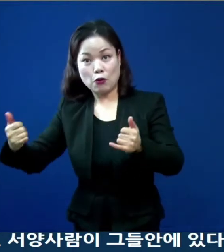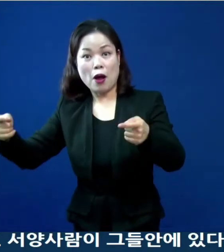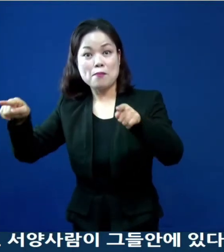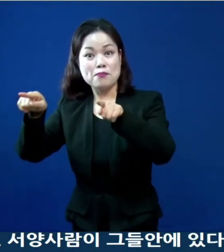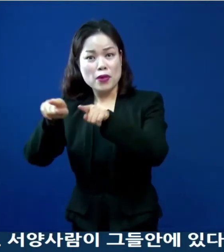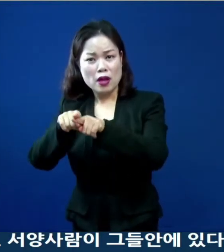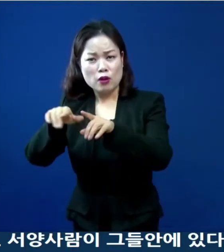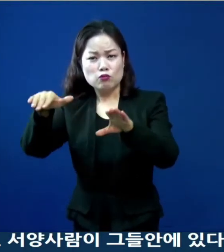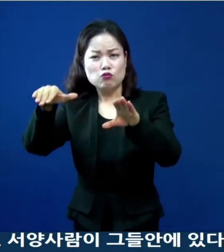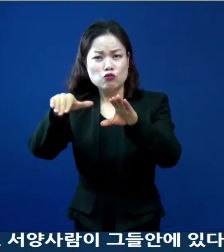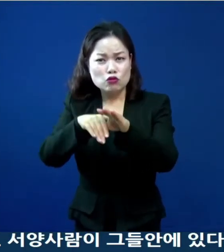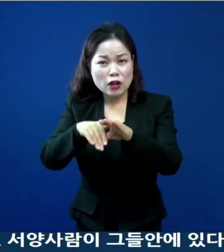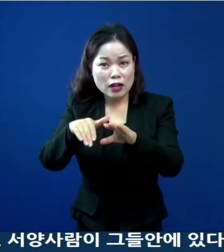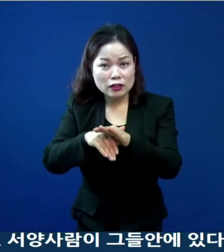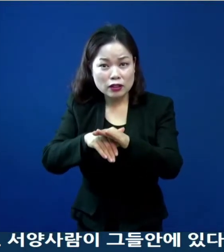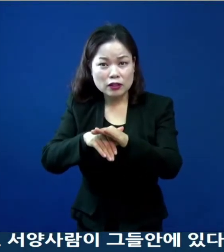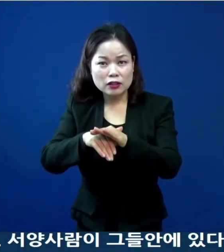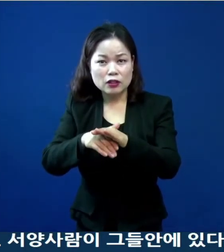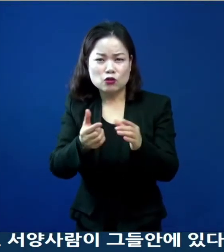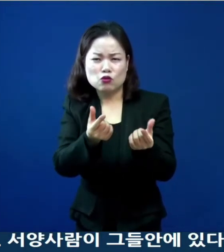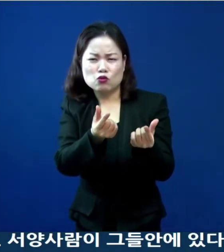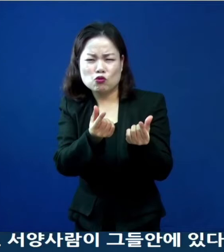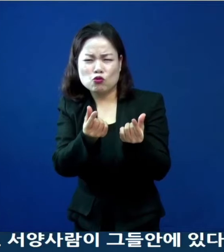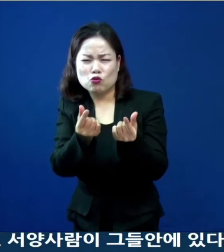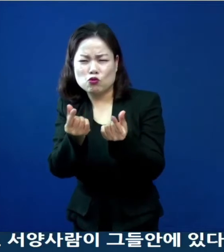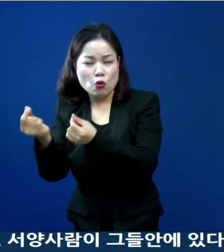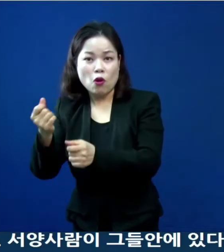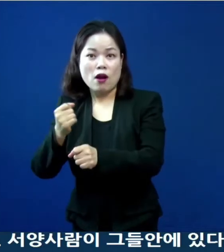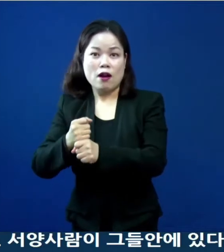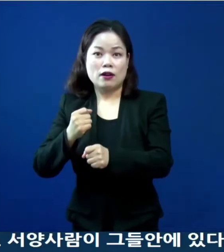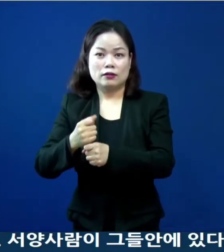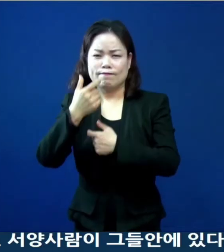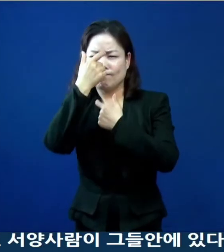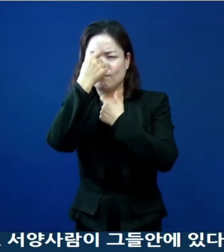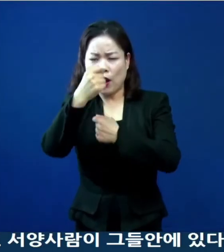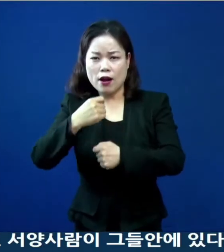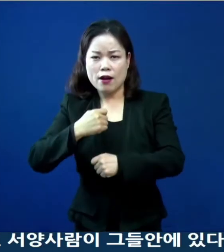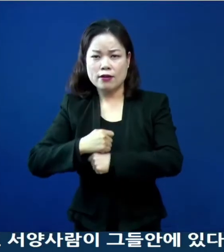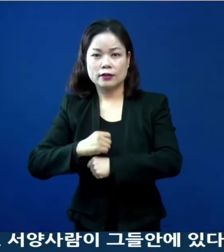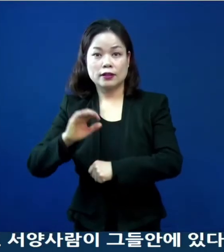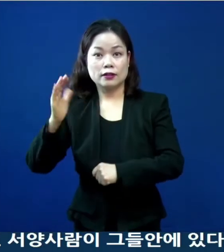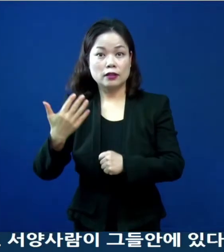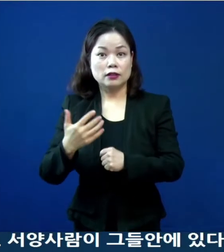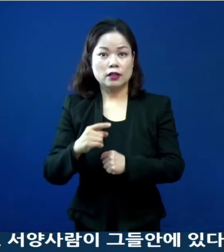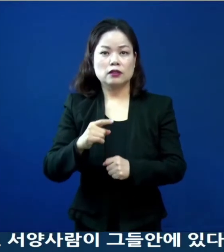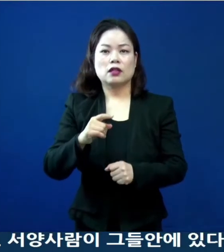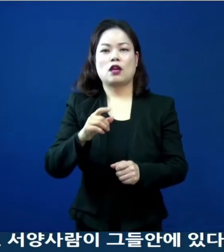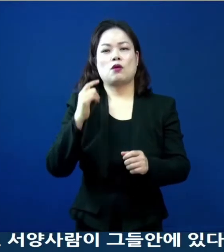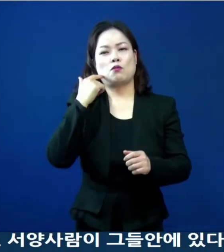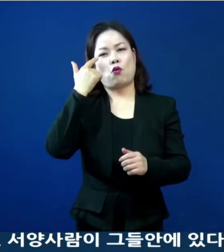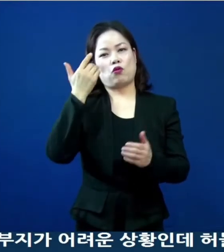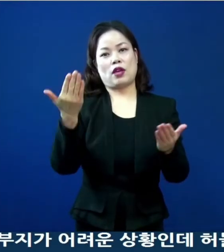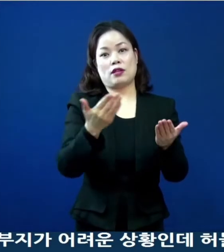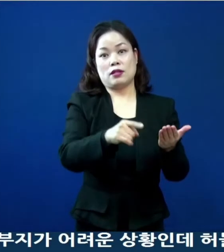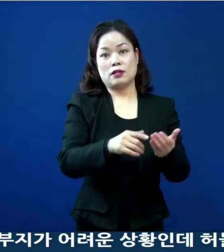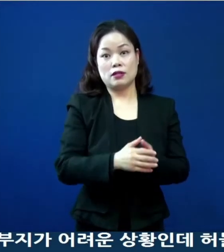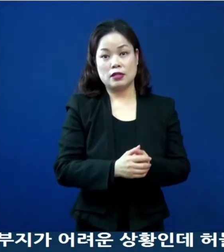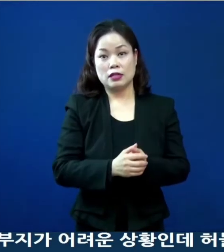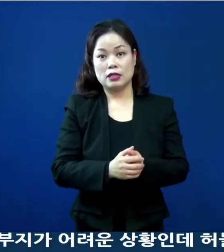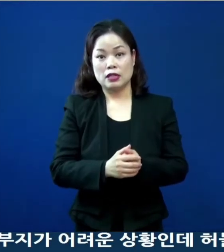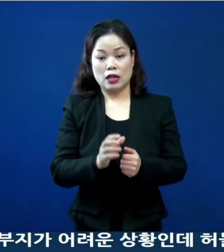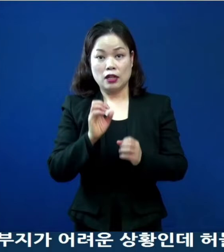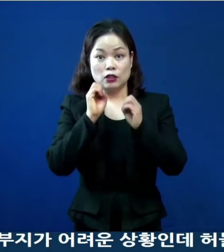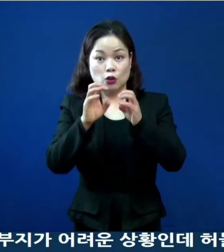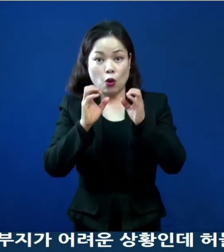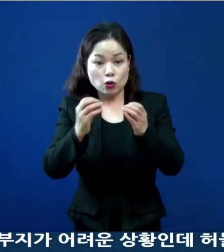문화적으로 완전히 동질화하자, 이런 선교의 전략을 내세웠는데 이게 먹힌 겁니다. 여러분, 이 선교의